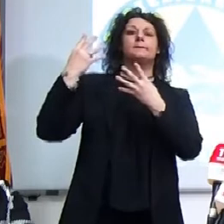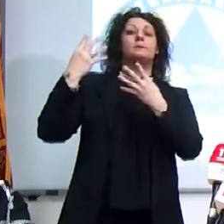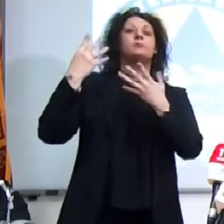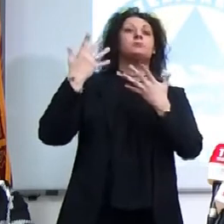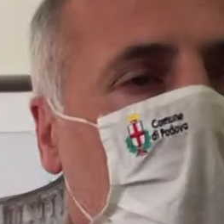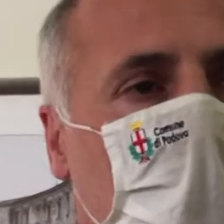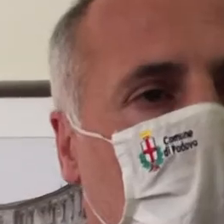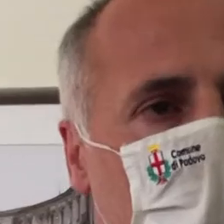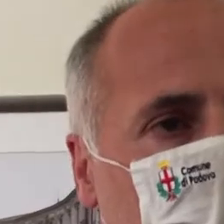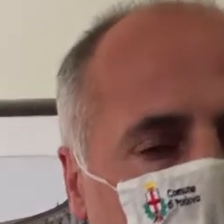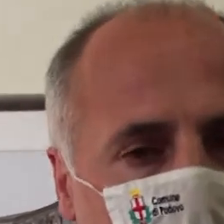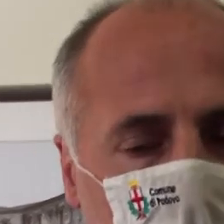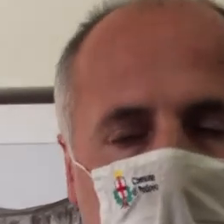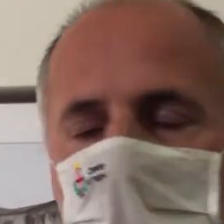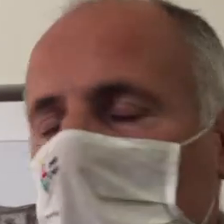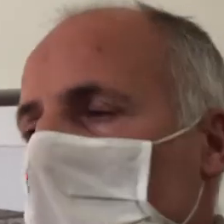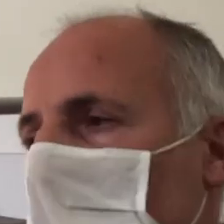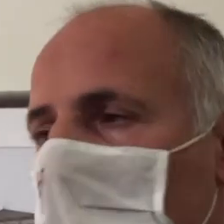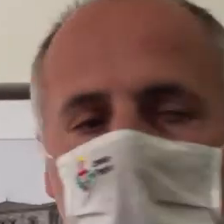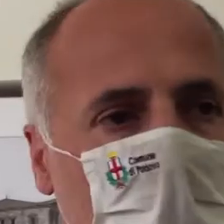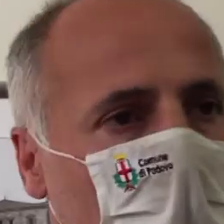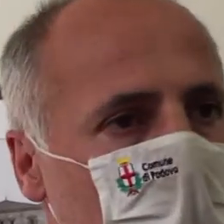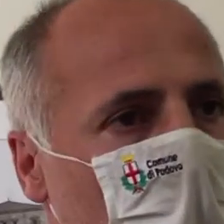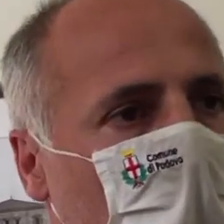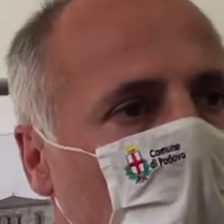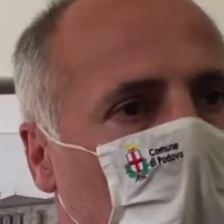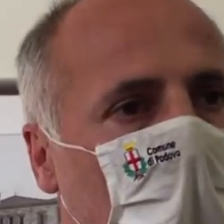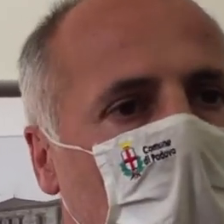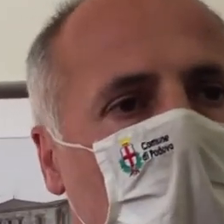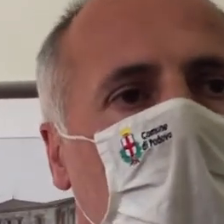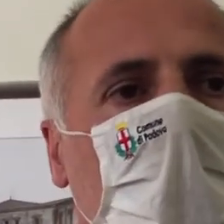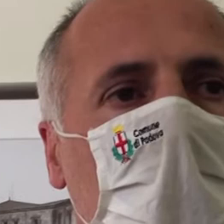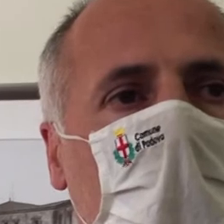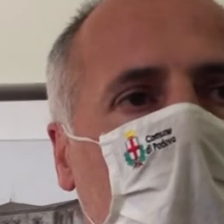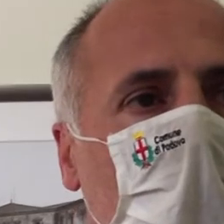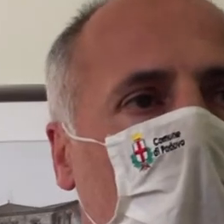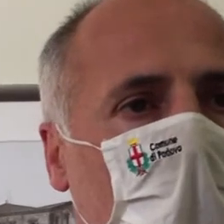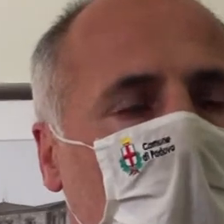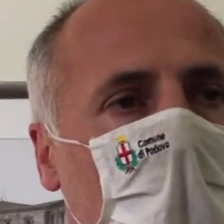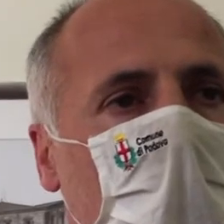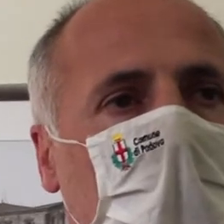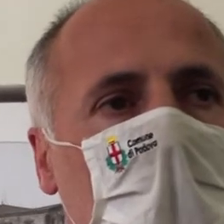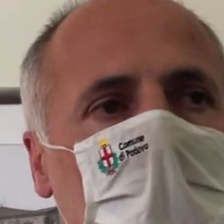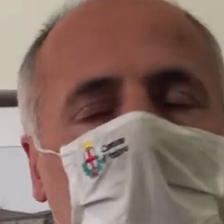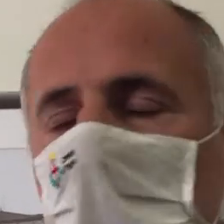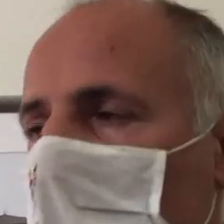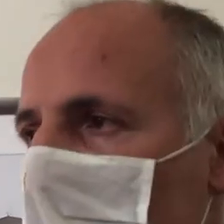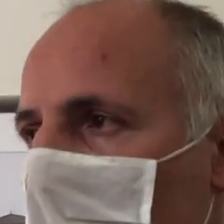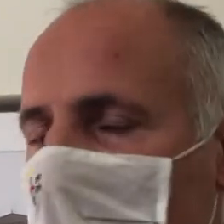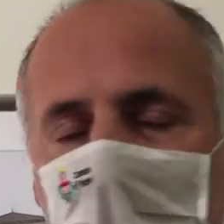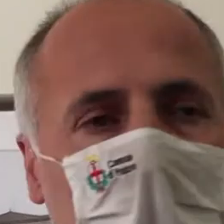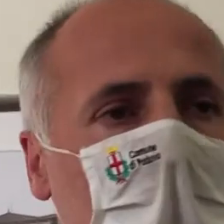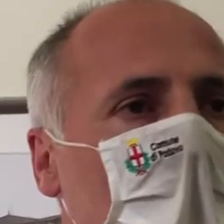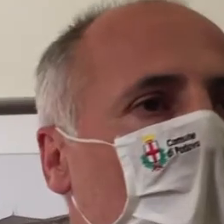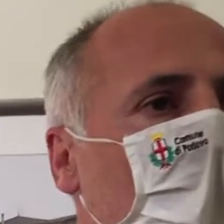Vediamo. È premesso che è una cosa che mi state dicendo in questo momento e che ovviamente vorrò vedere l'ordinanza, vorrò